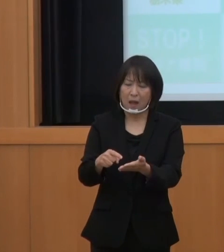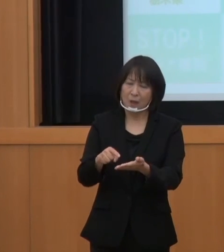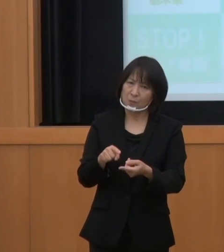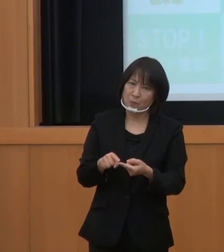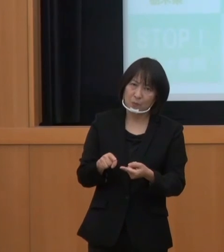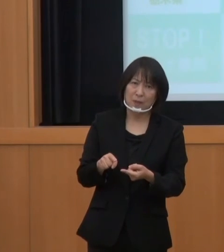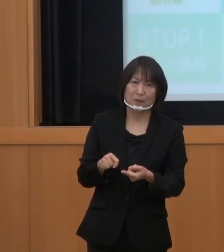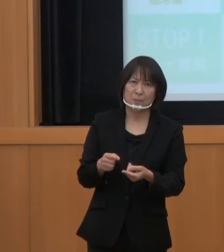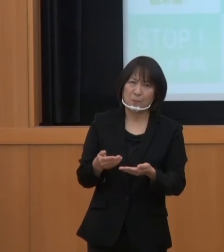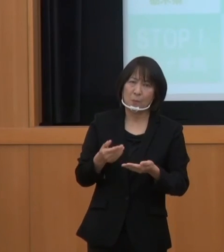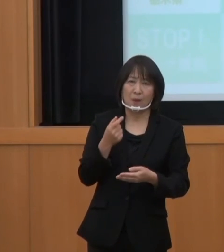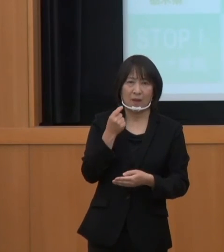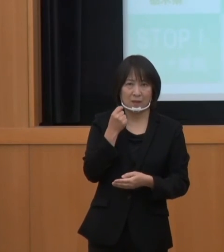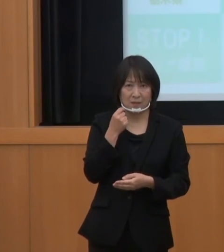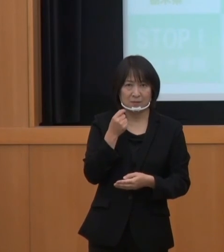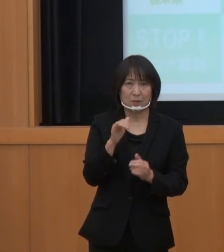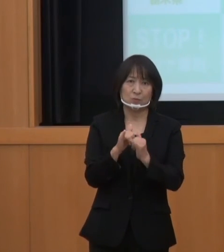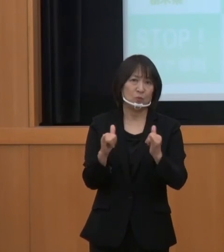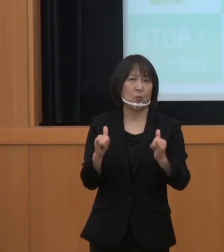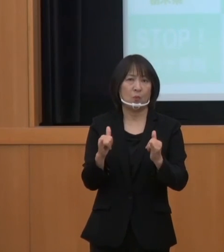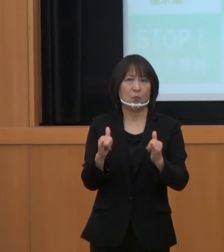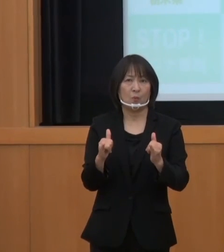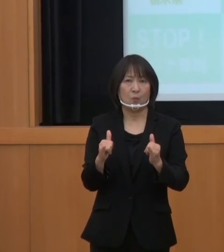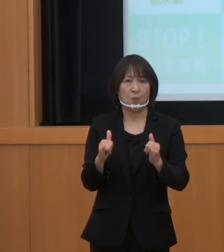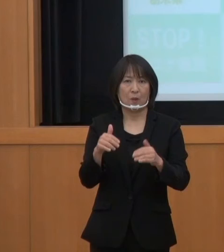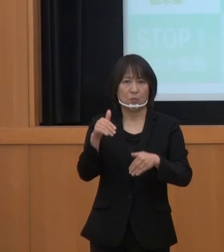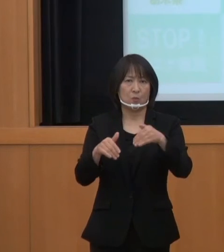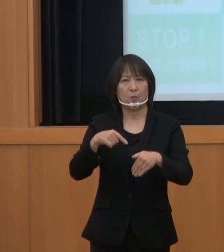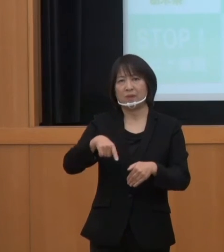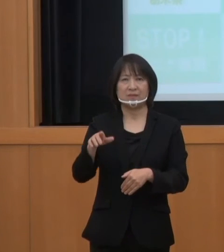は投票には行かないと。